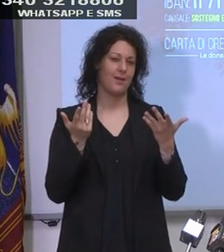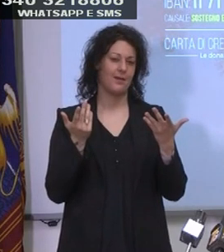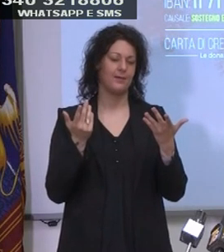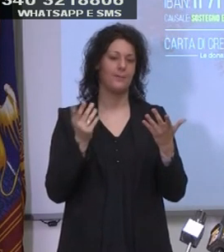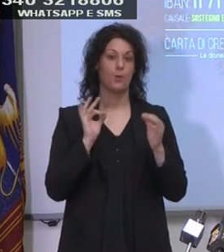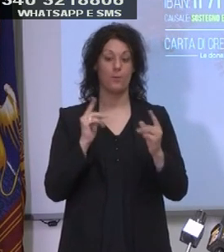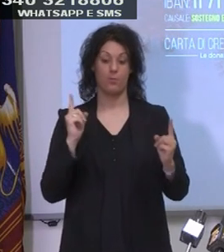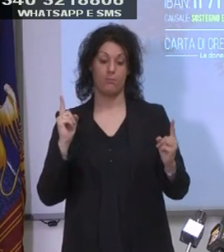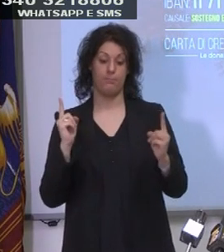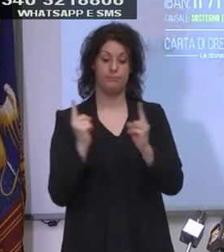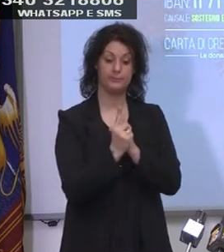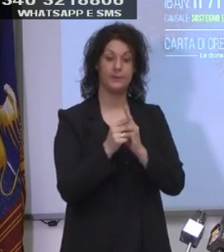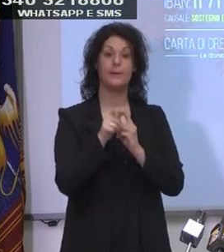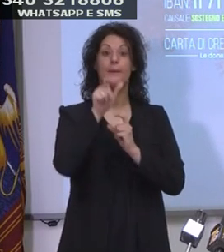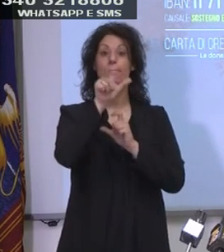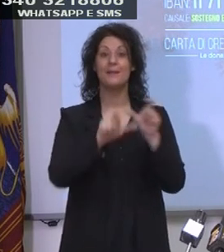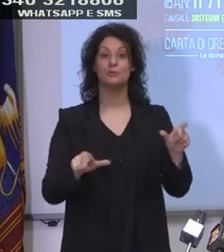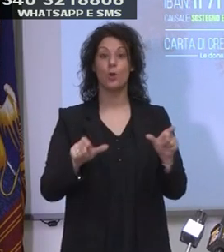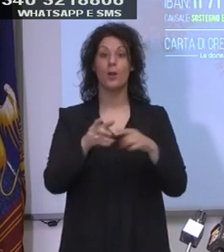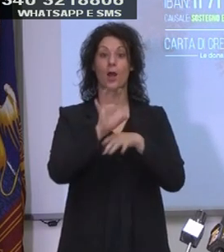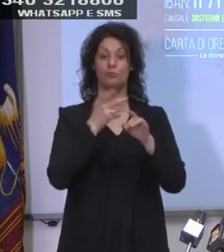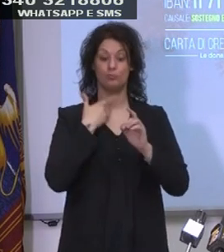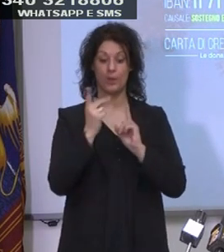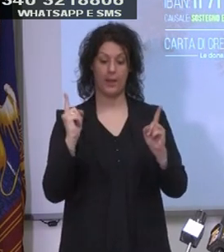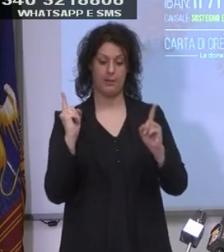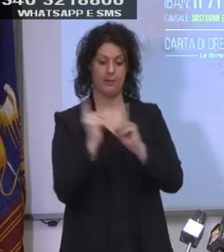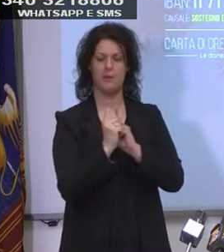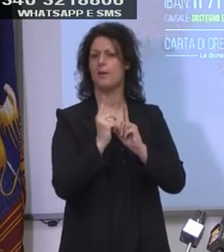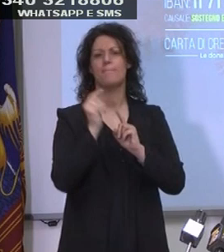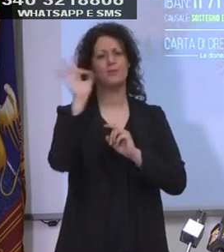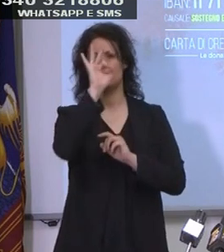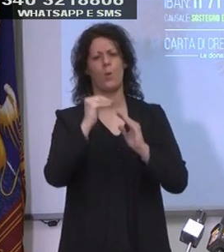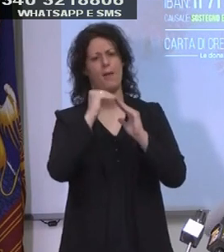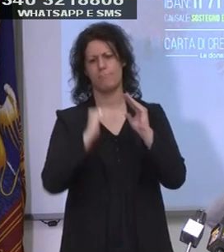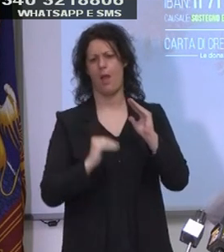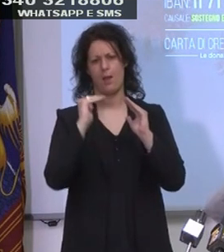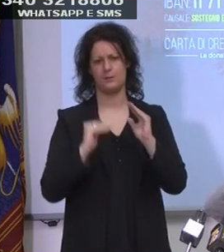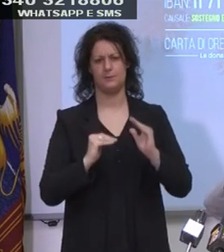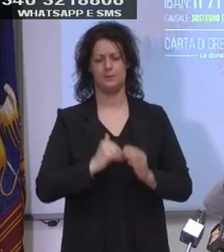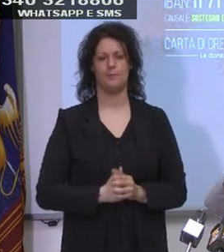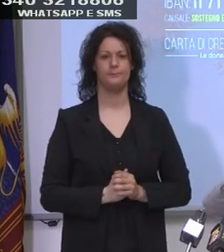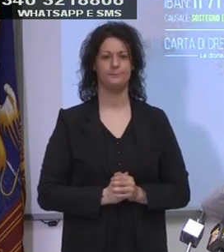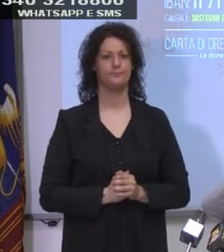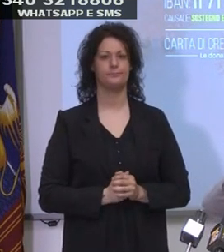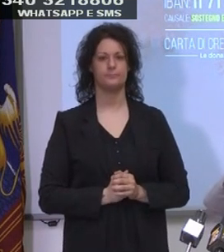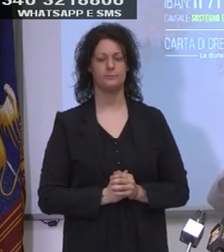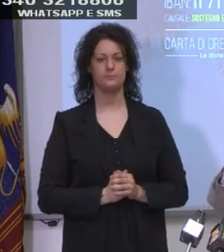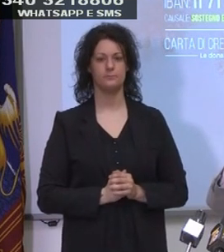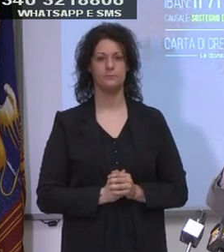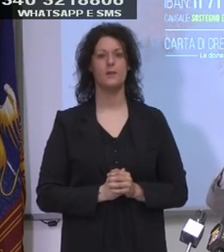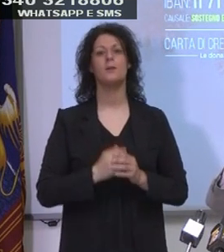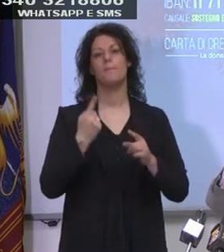positiva è 3 volte su 1000. A questo, se ci aggiungiamo che dobbiamo evitare